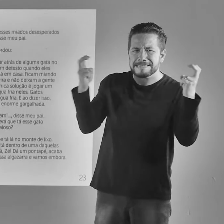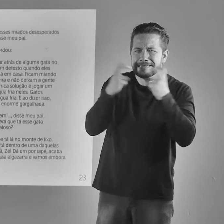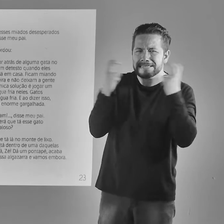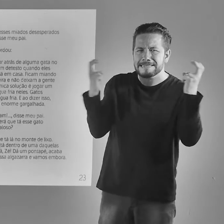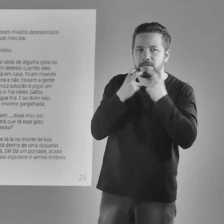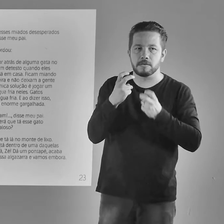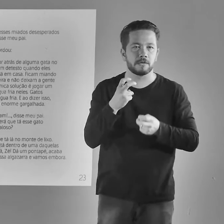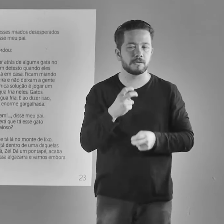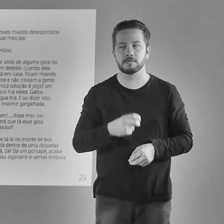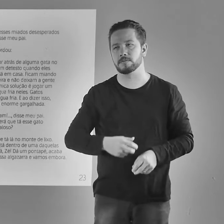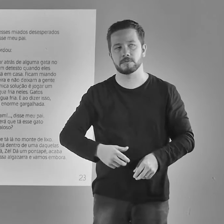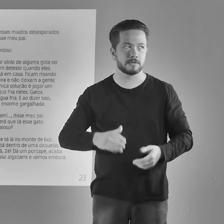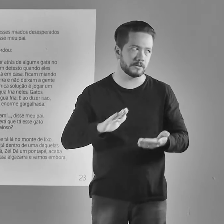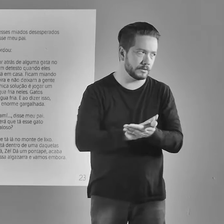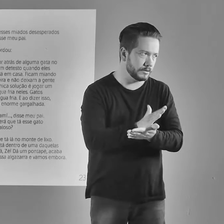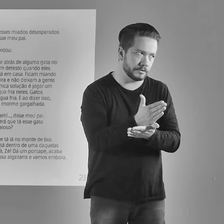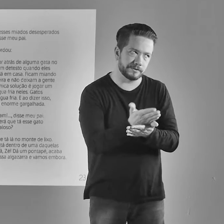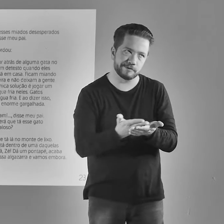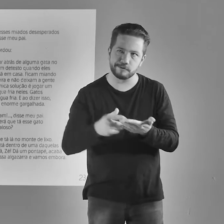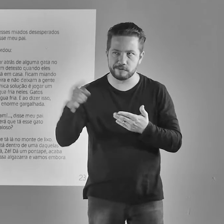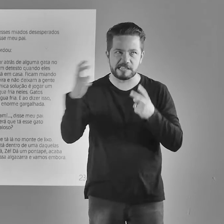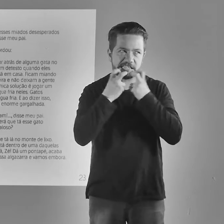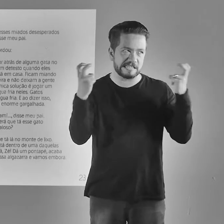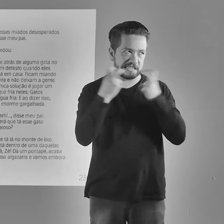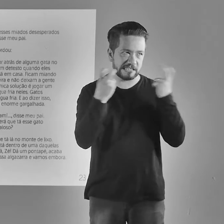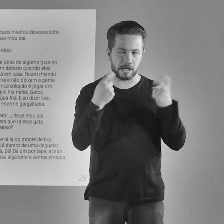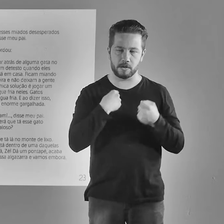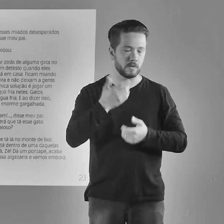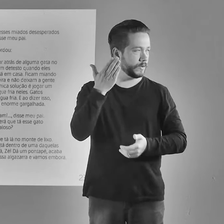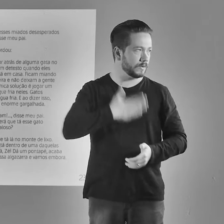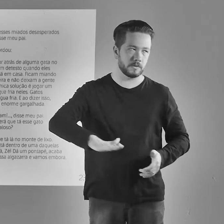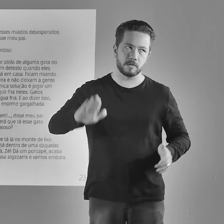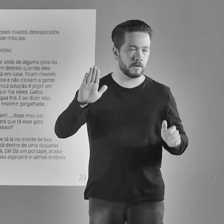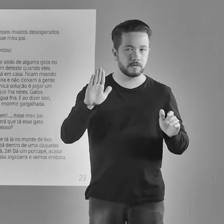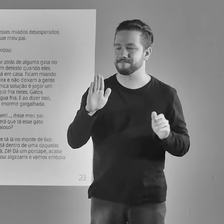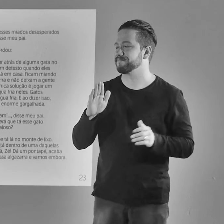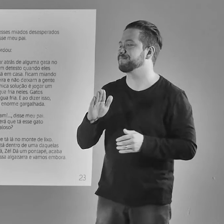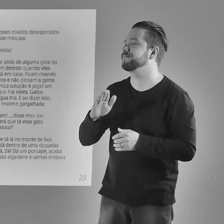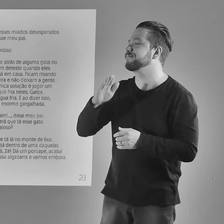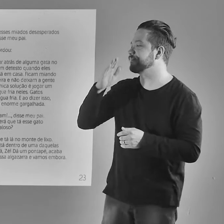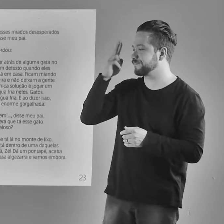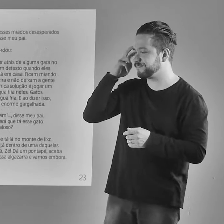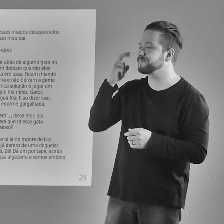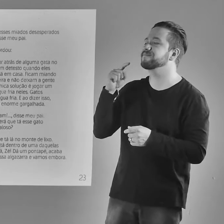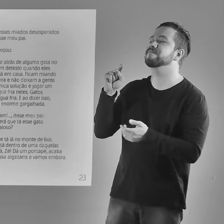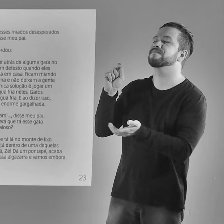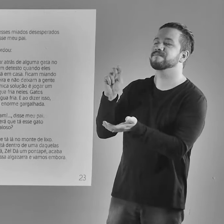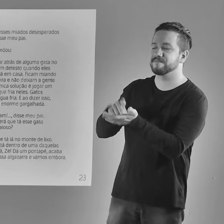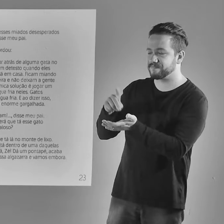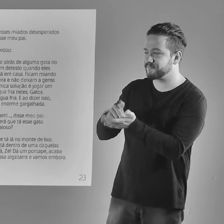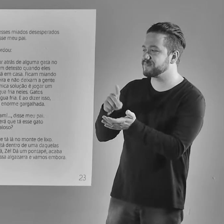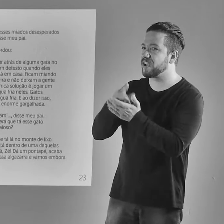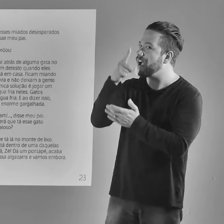Detesto esses miados desesperados de gato, disse meu pai. Tião concordou. Deve estar atrás de alguma gata